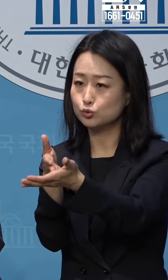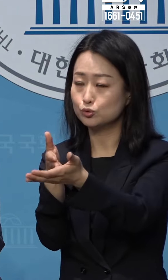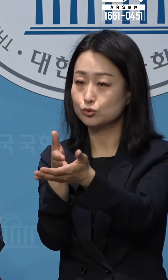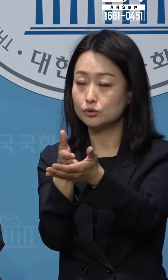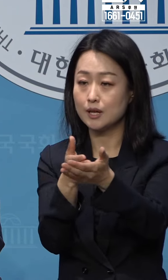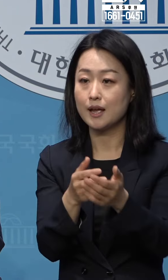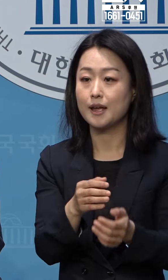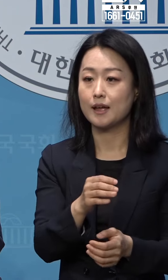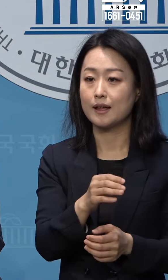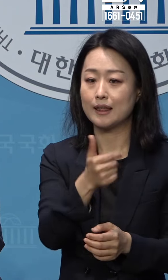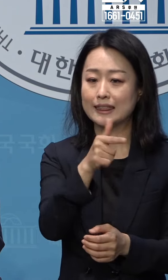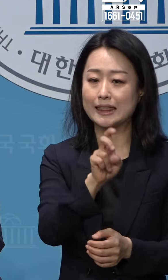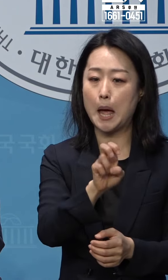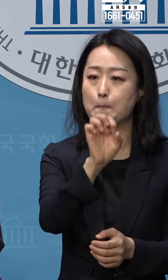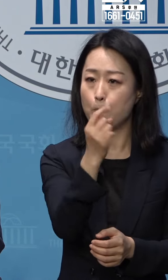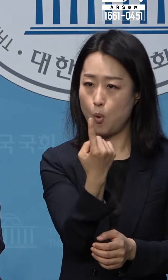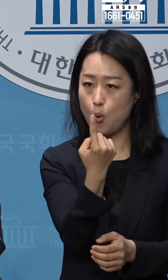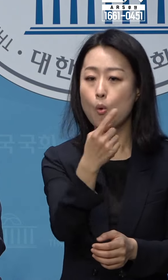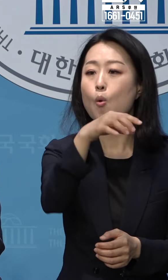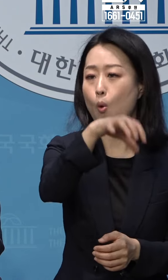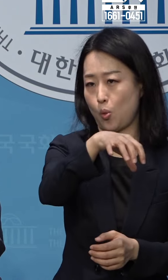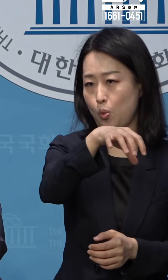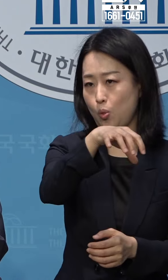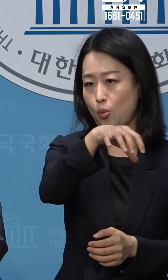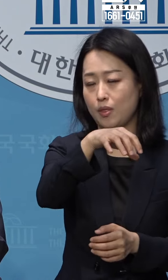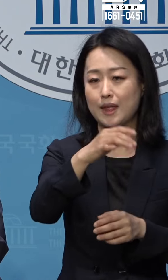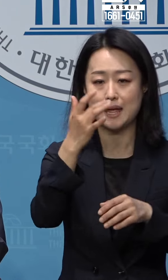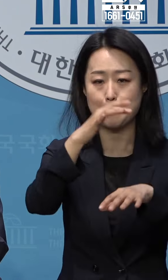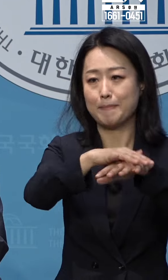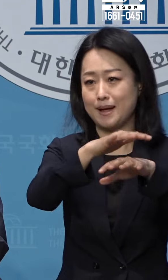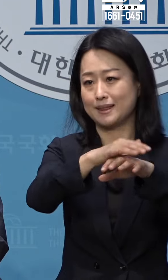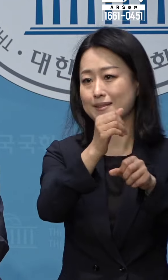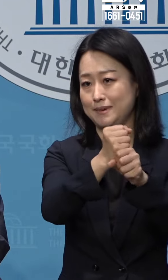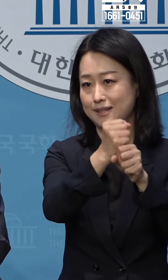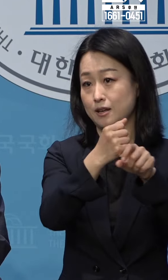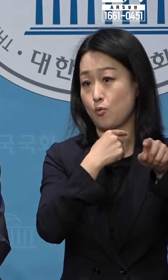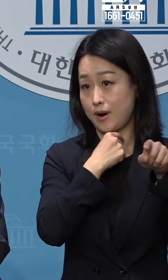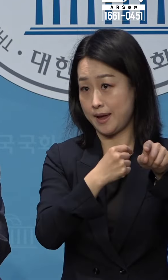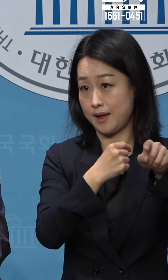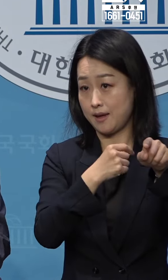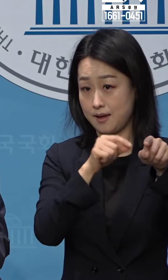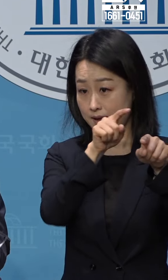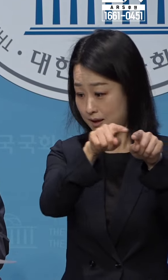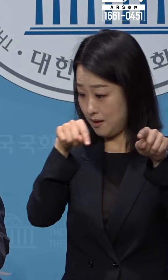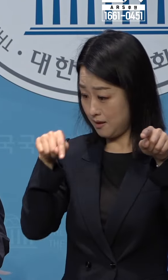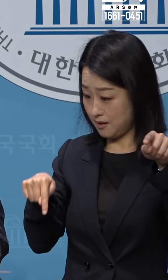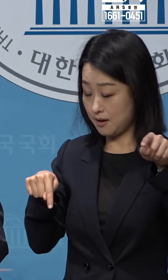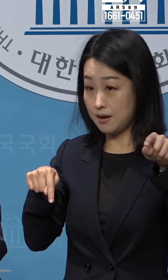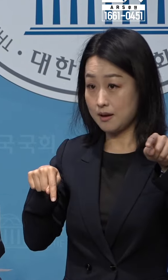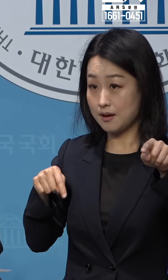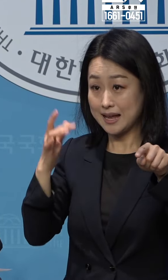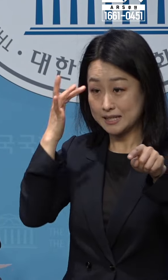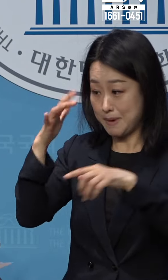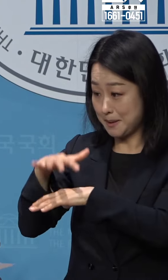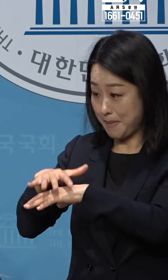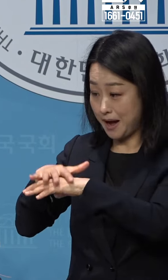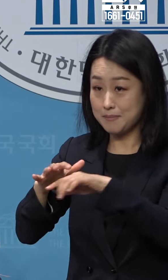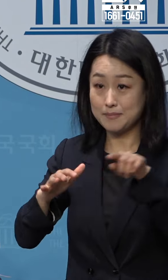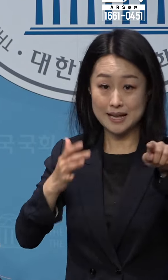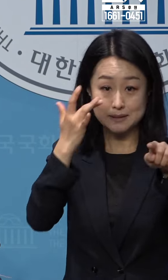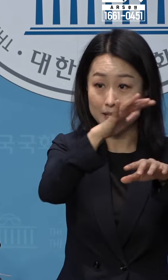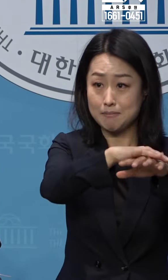평안도 남포 협에 온천 지역을 말합니다 전제 자체가 틀린 수사를